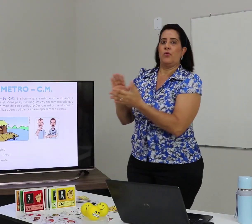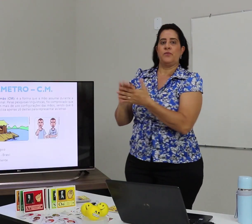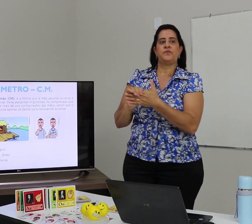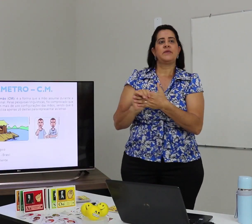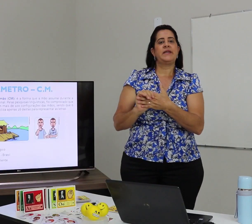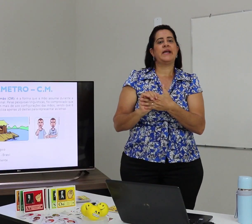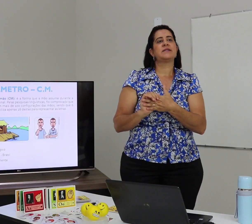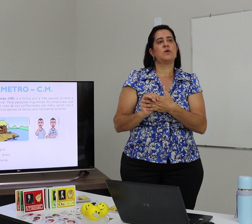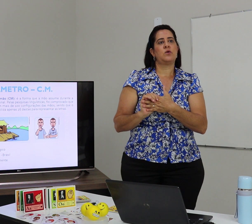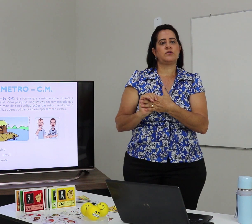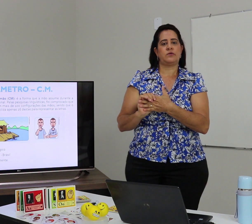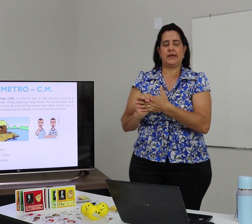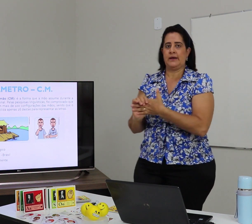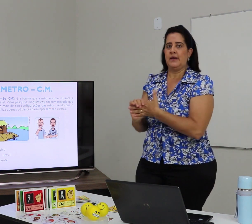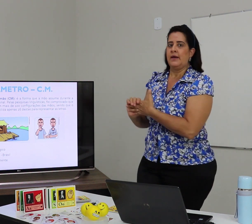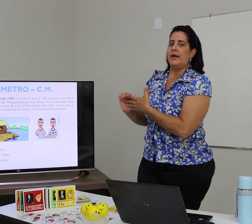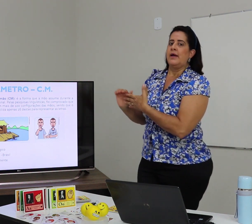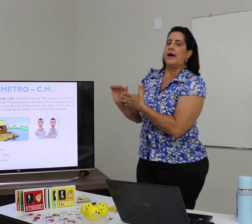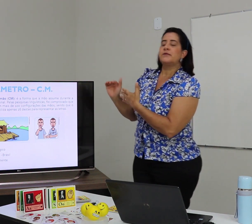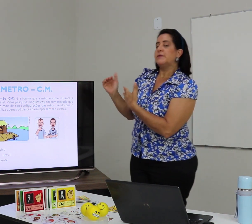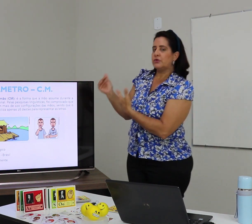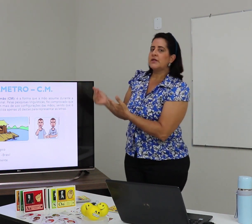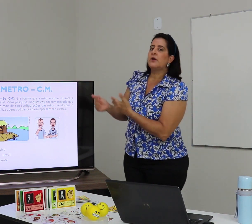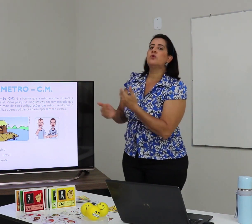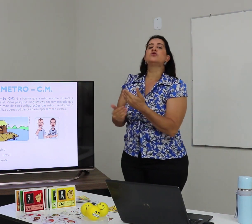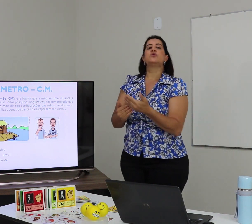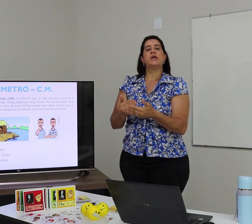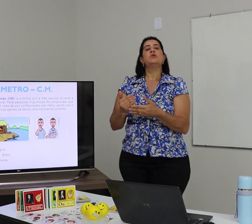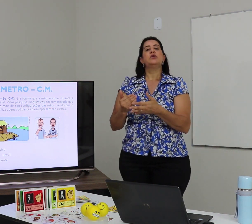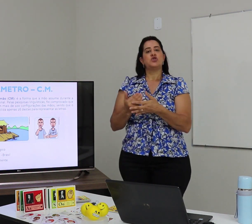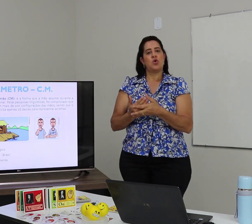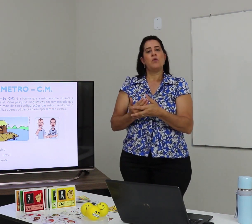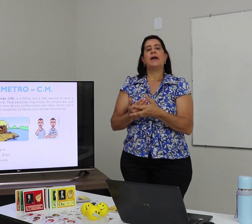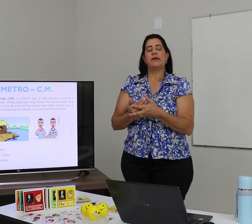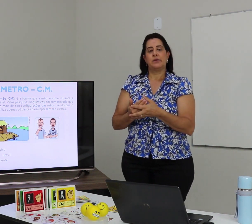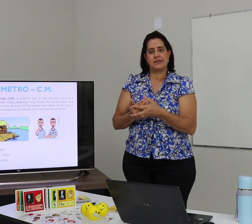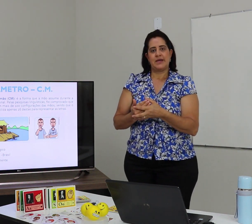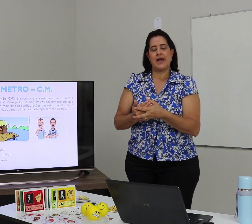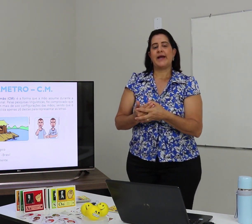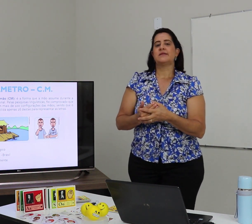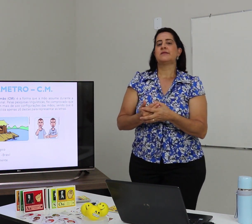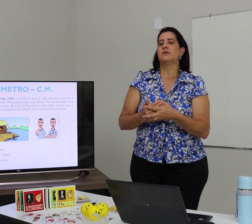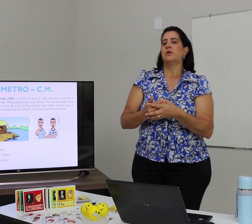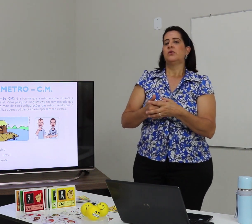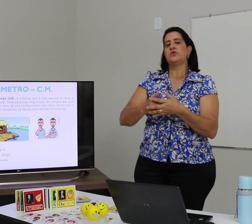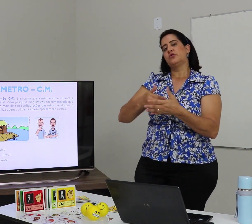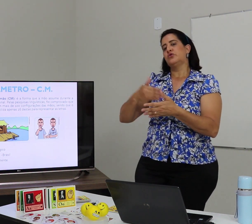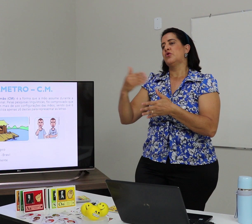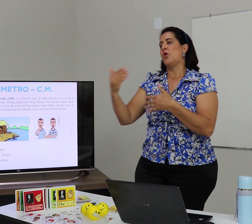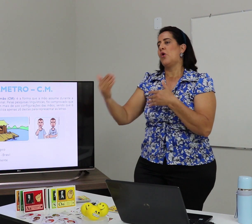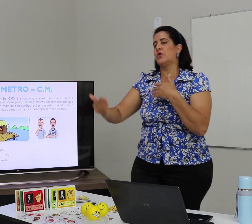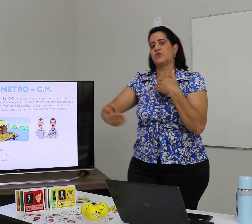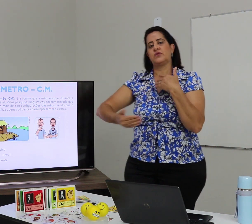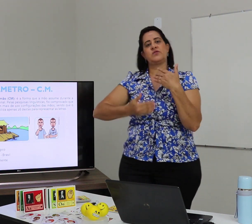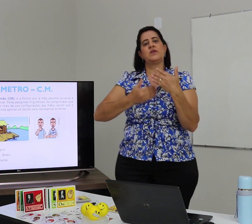como que elas são construídas? As pessoas que construíram o idioma, a língua de sinais, os estudiosos